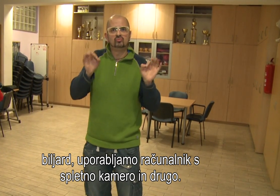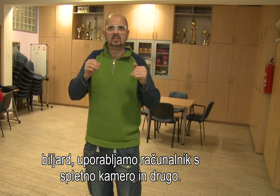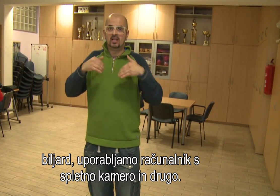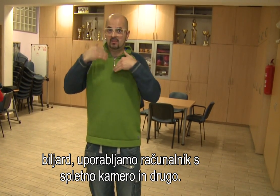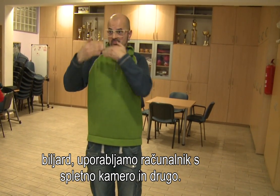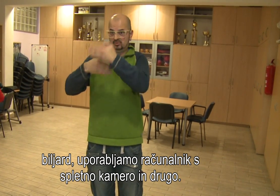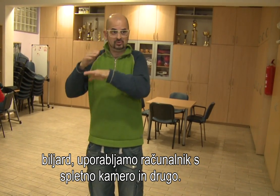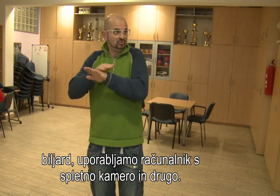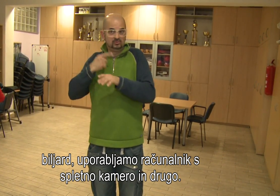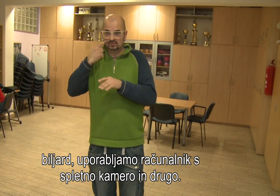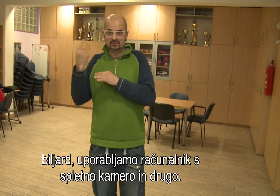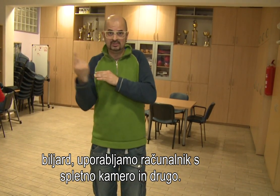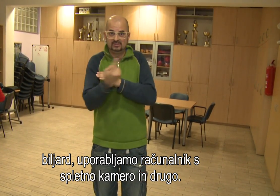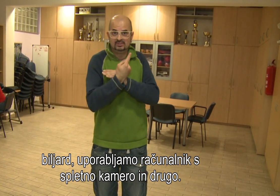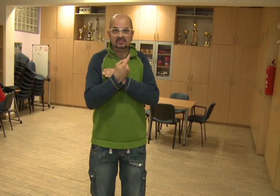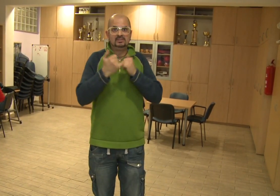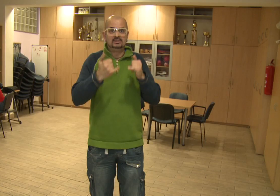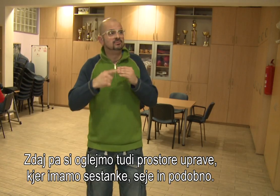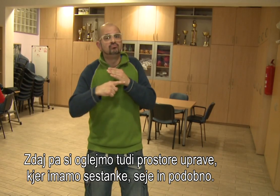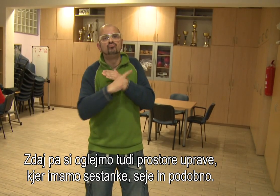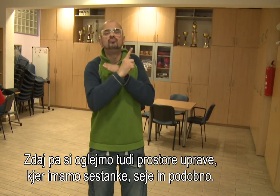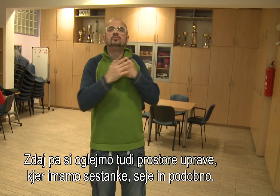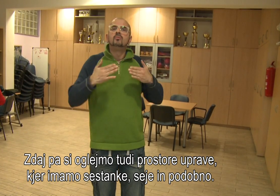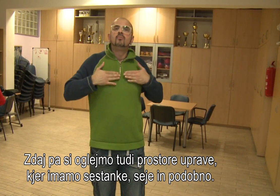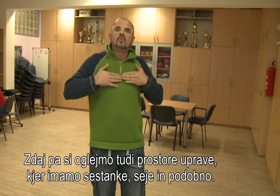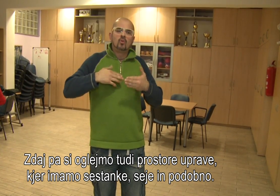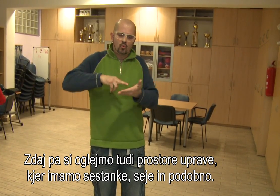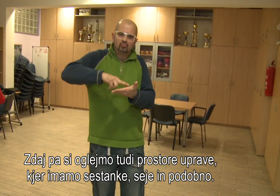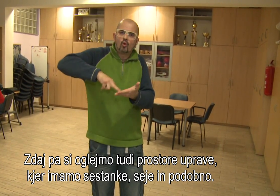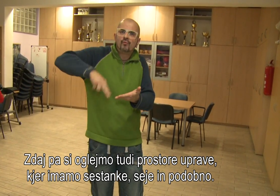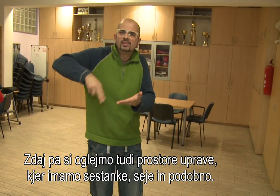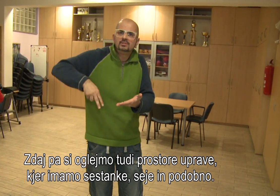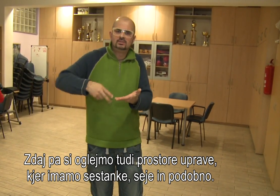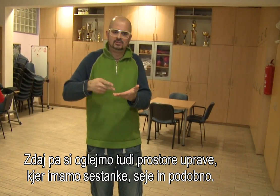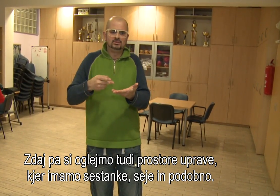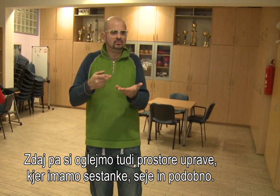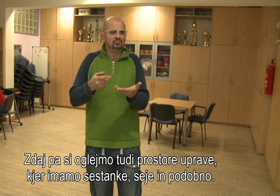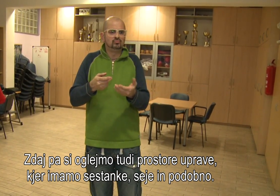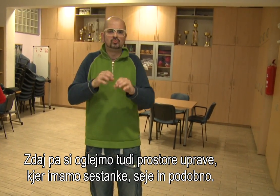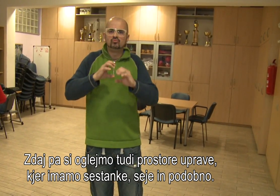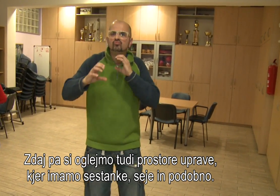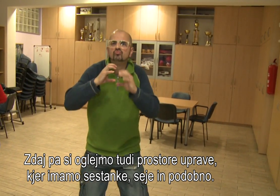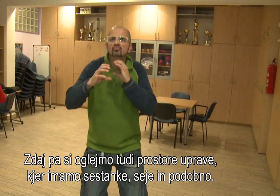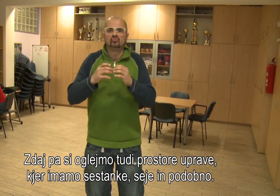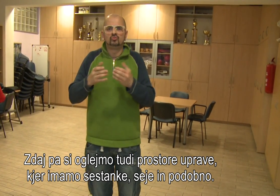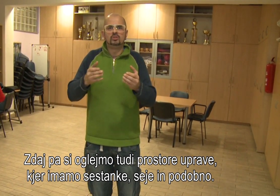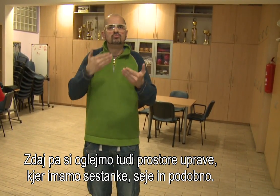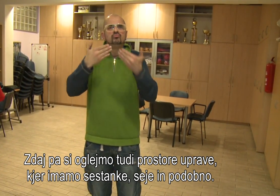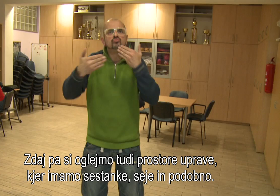Sada ne, ali ja sam vam rekao, ja ću se vratiti k vama, a i danas sam došao ovdje samo zaradi